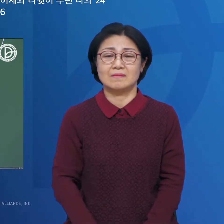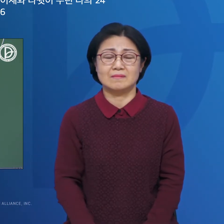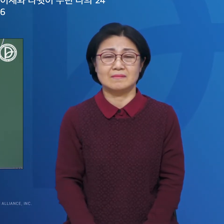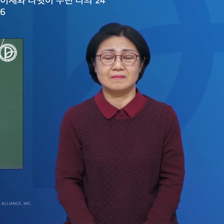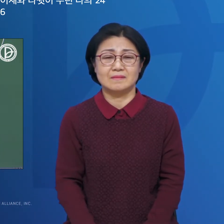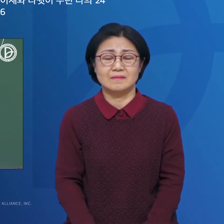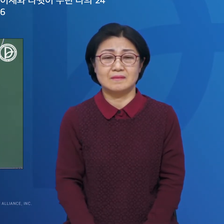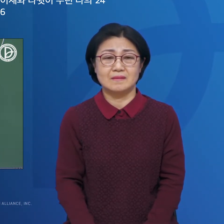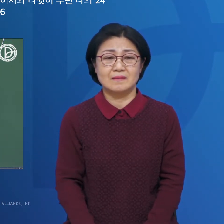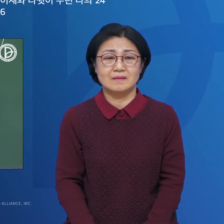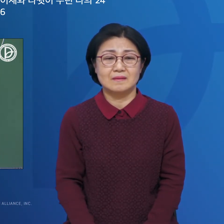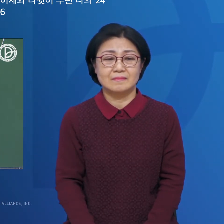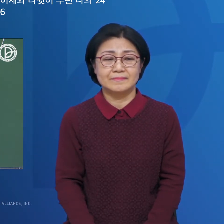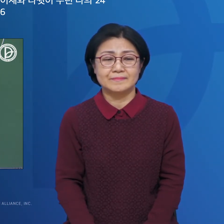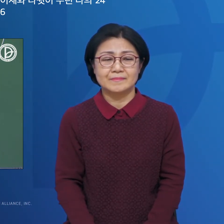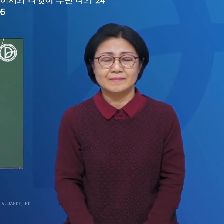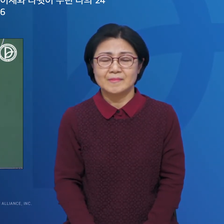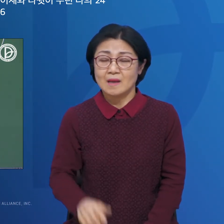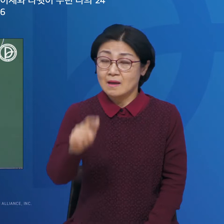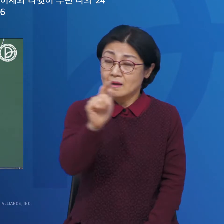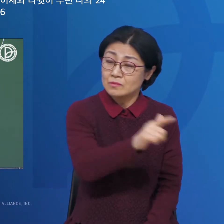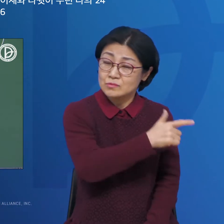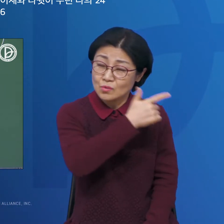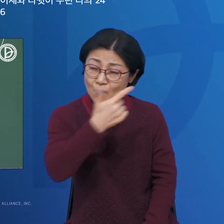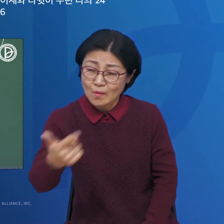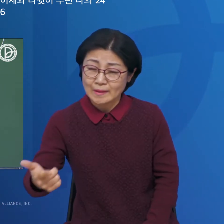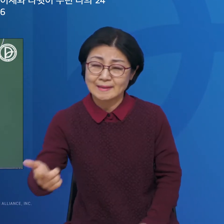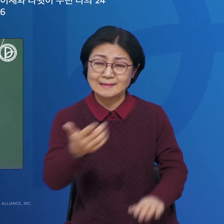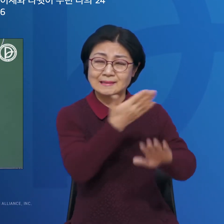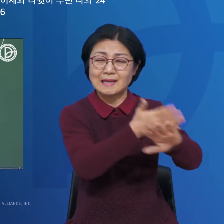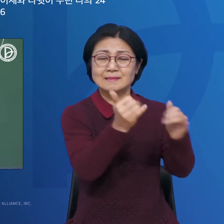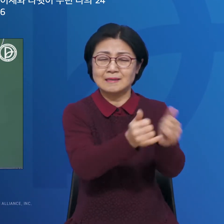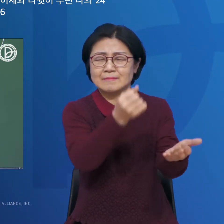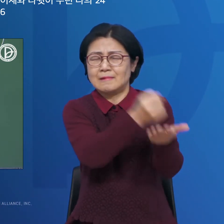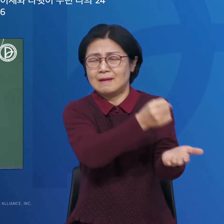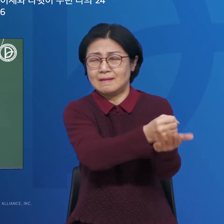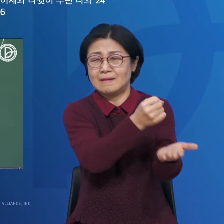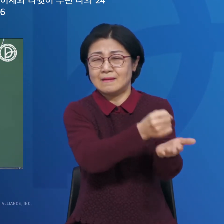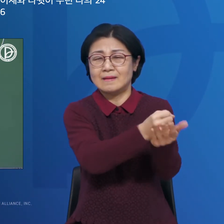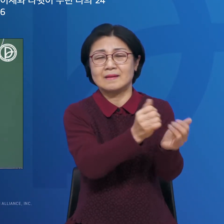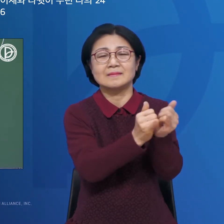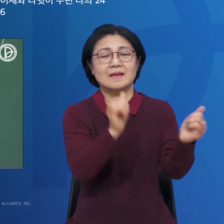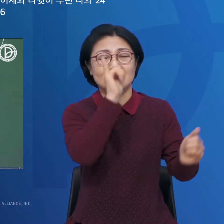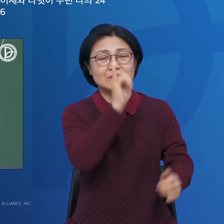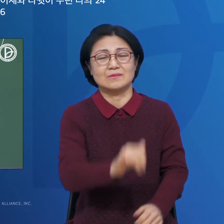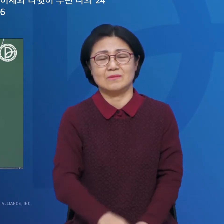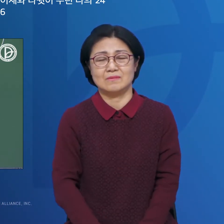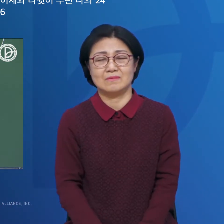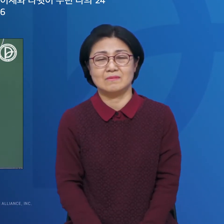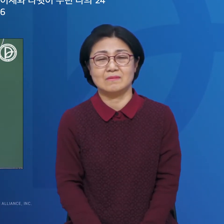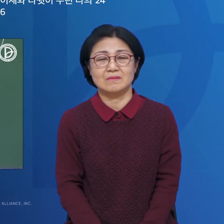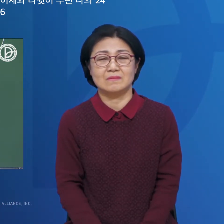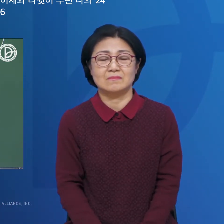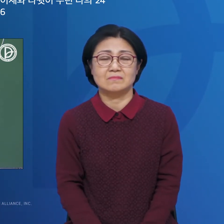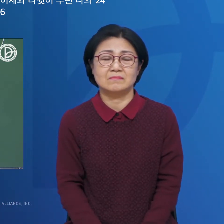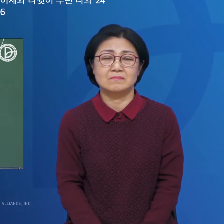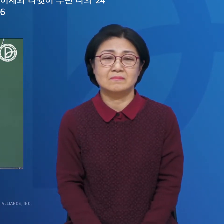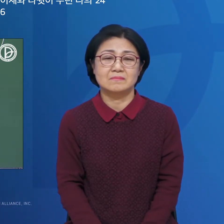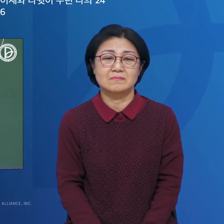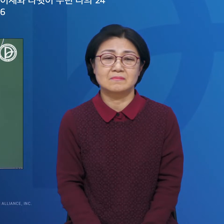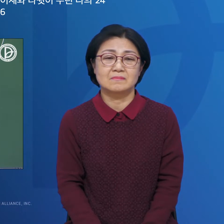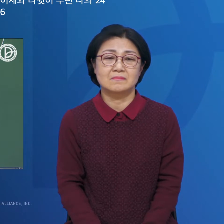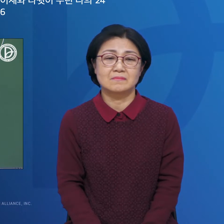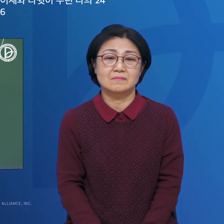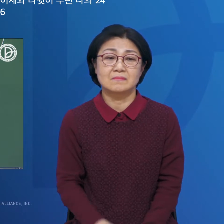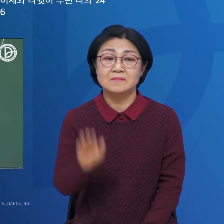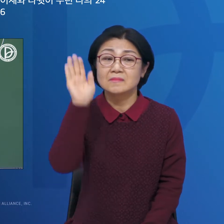하루 종일 남의 말하는 사람. All day long, they're speaking about other people. 그래서 하루 종일. All day long. 그럼 몇 년 살면 어떻게 됩니까? And what's going to happen, even